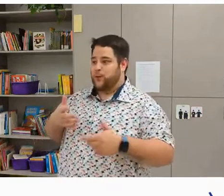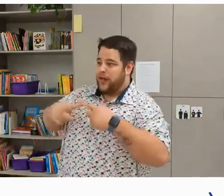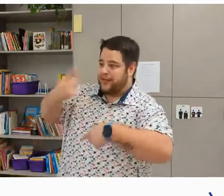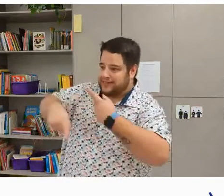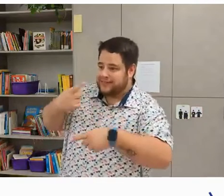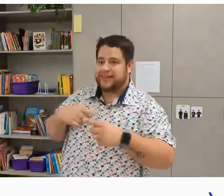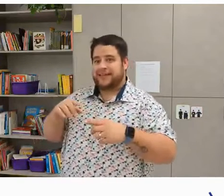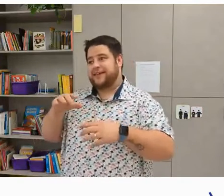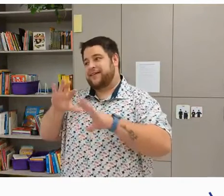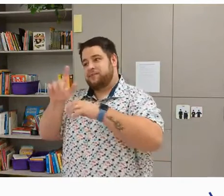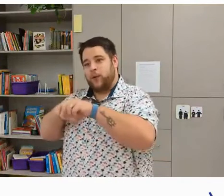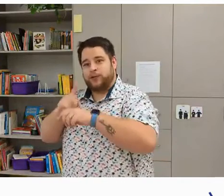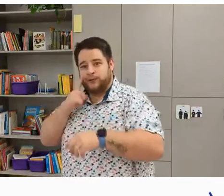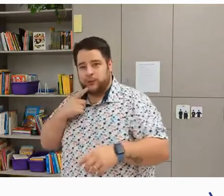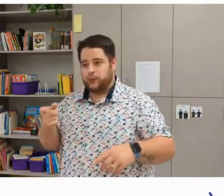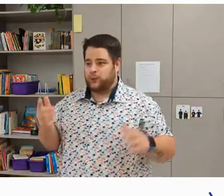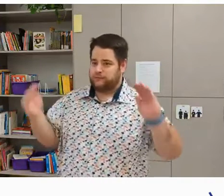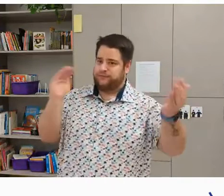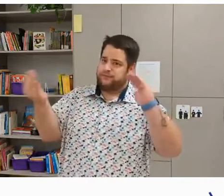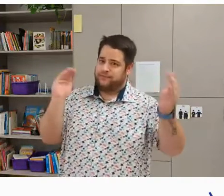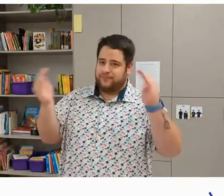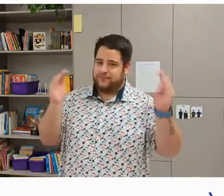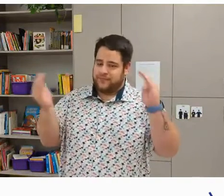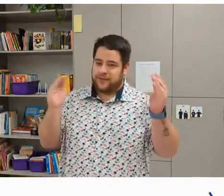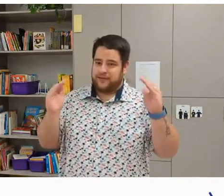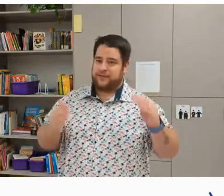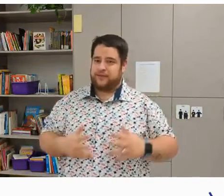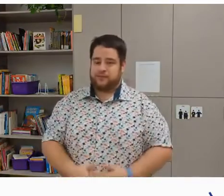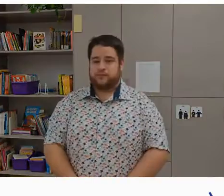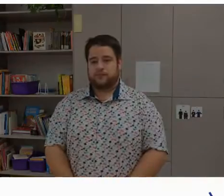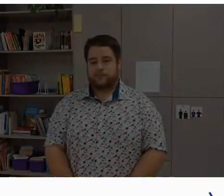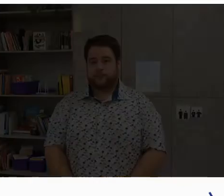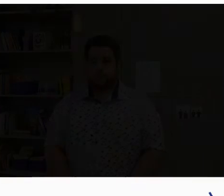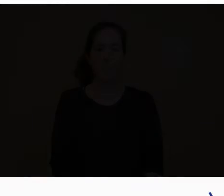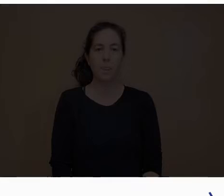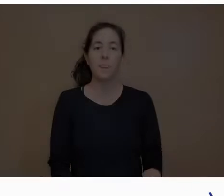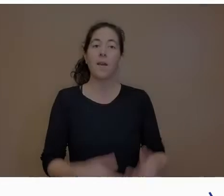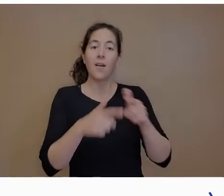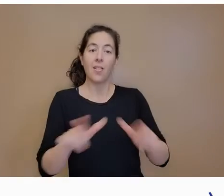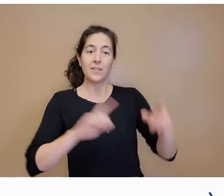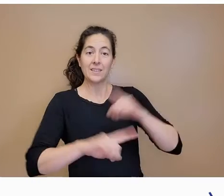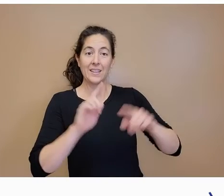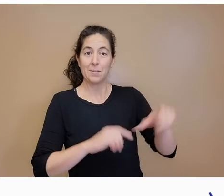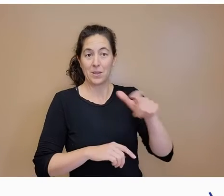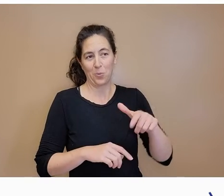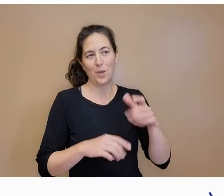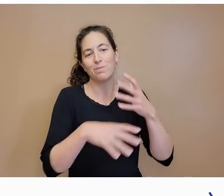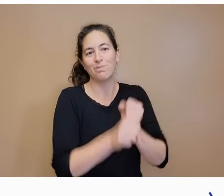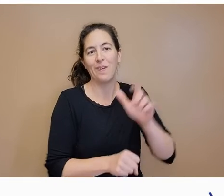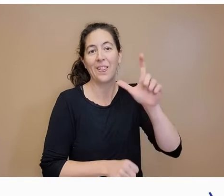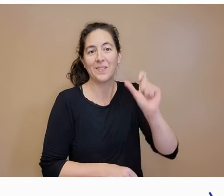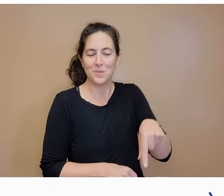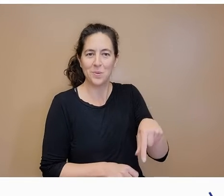situations. Et justement, comment est-ce que la langue des signes québécoise, la fameuse LSQ,